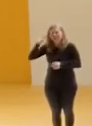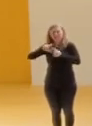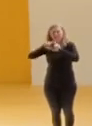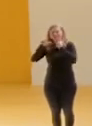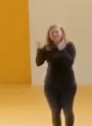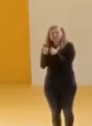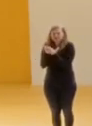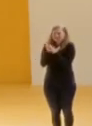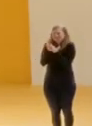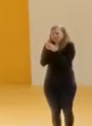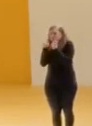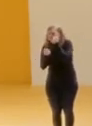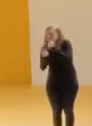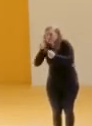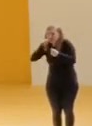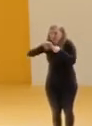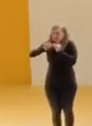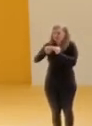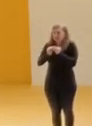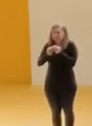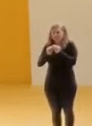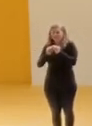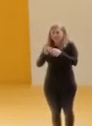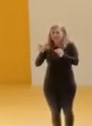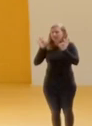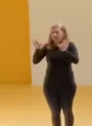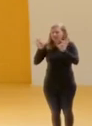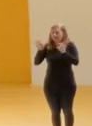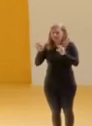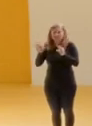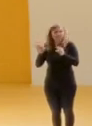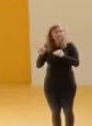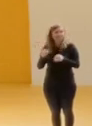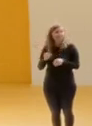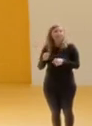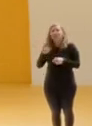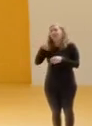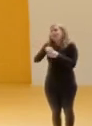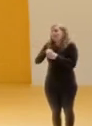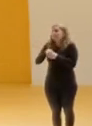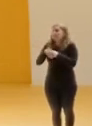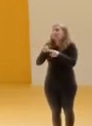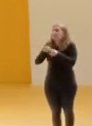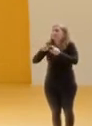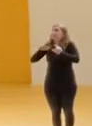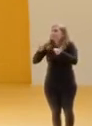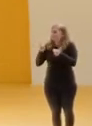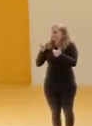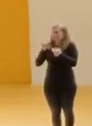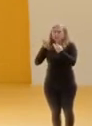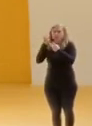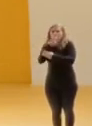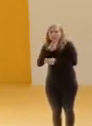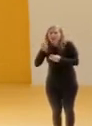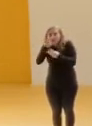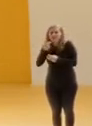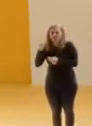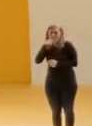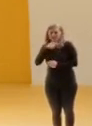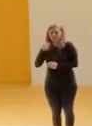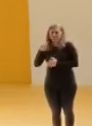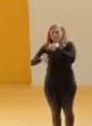Meandry kapitalistycznego porządku i potrafię o tym zajmujące i ciekawie opowiadać